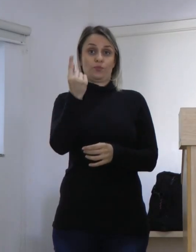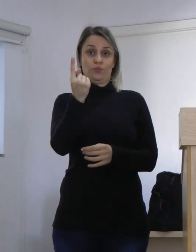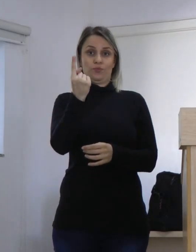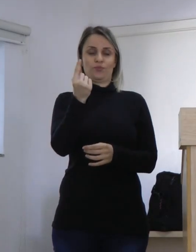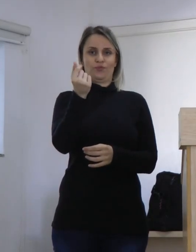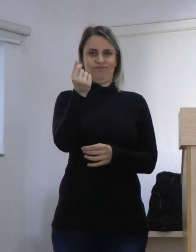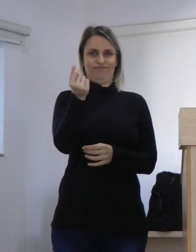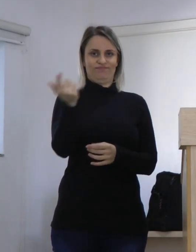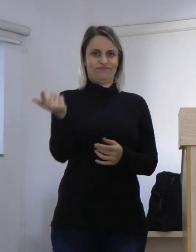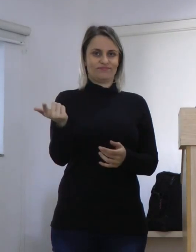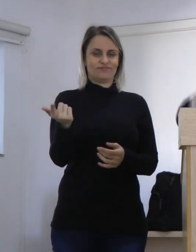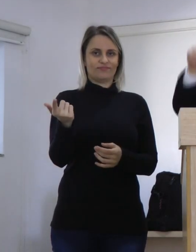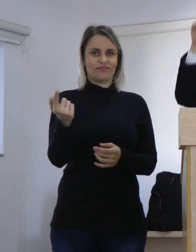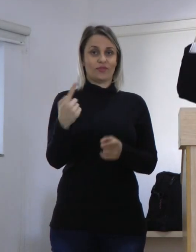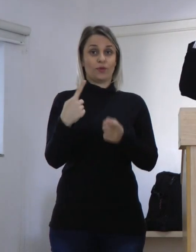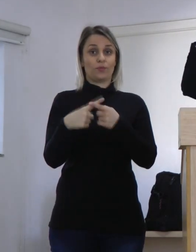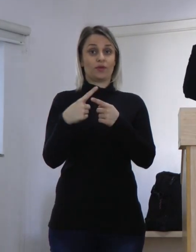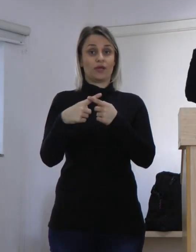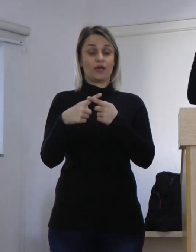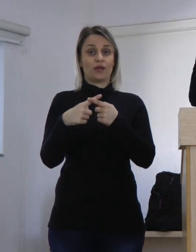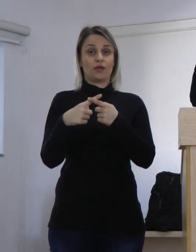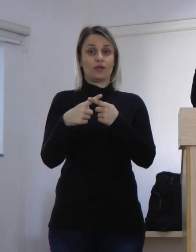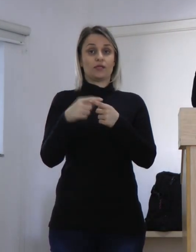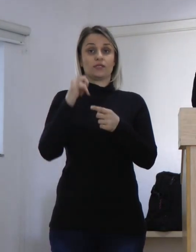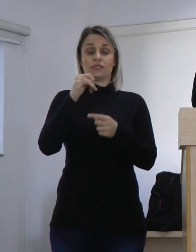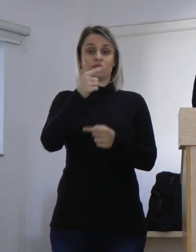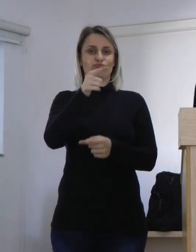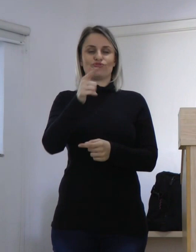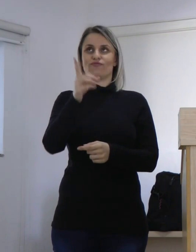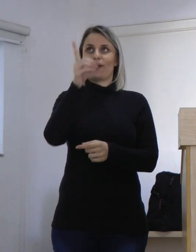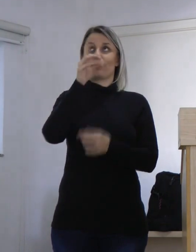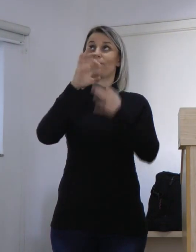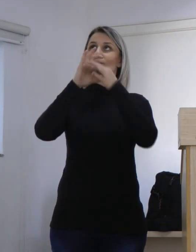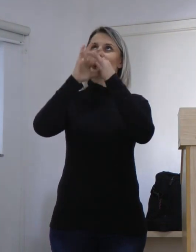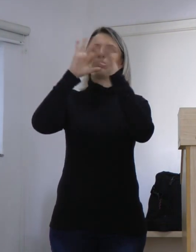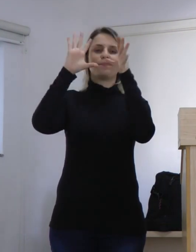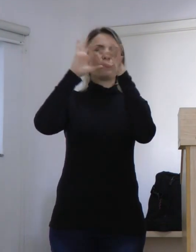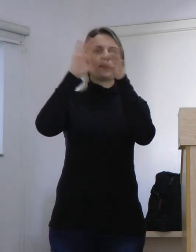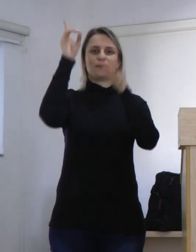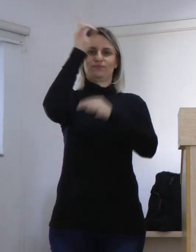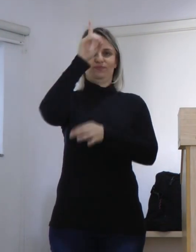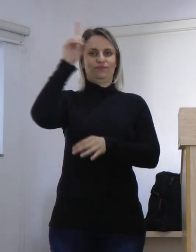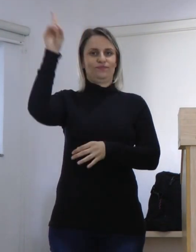por terra, cai no chão, sem a permissão do nosso Pai Celestial.